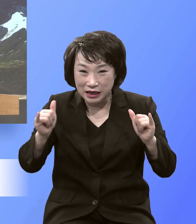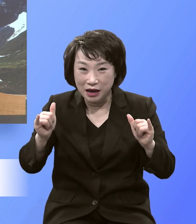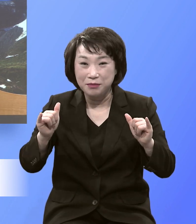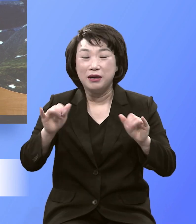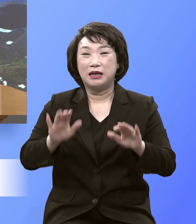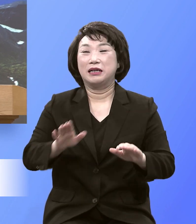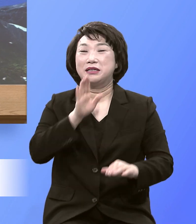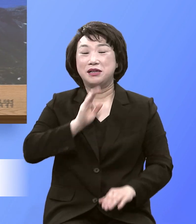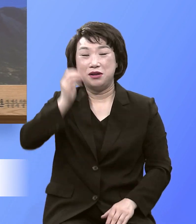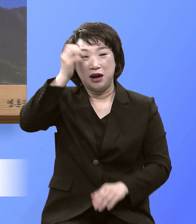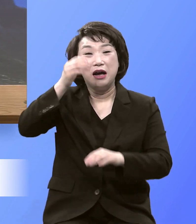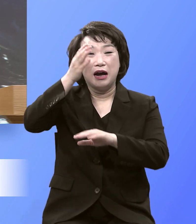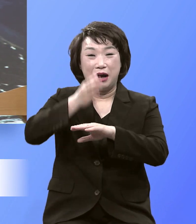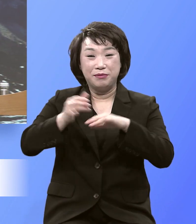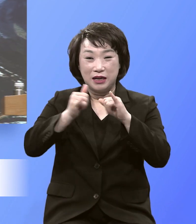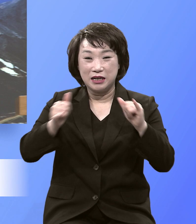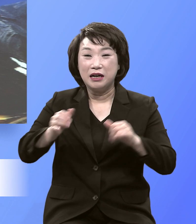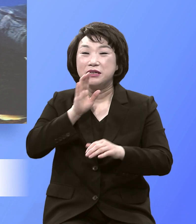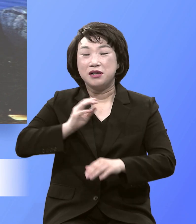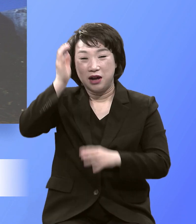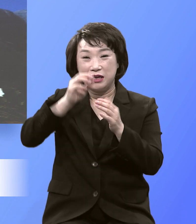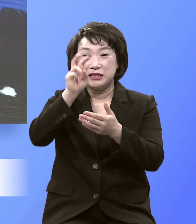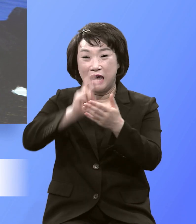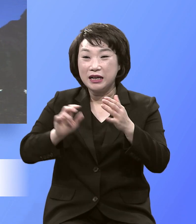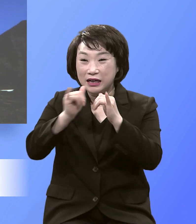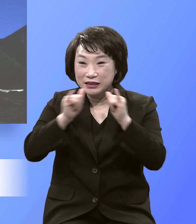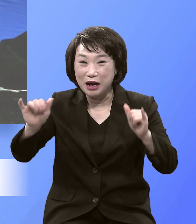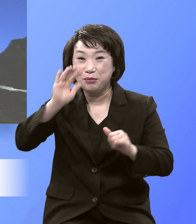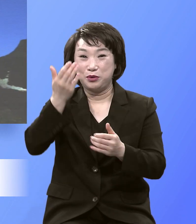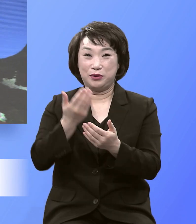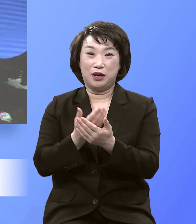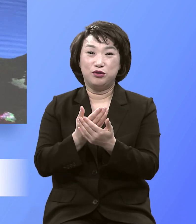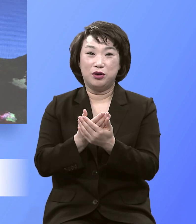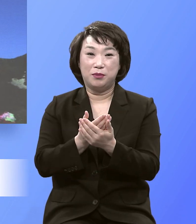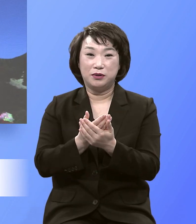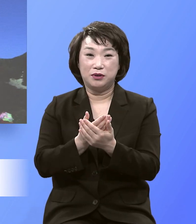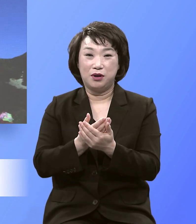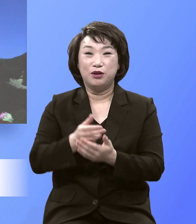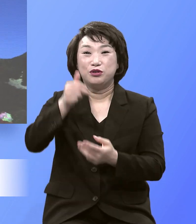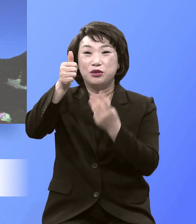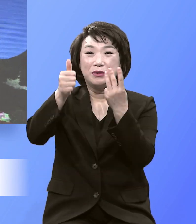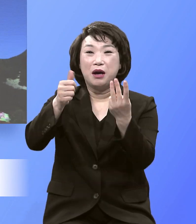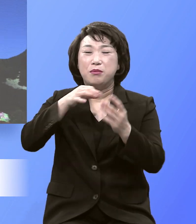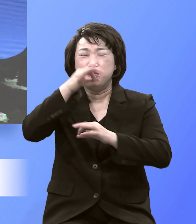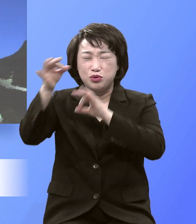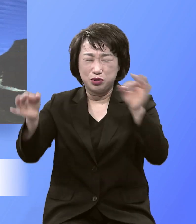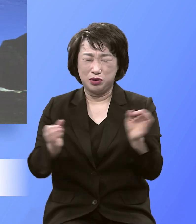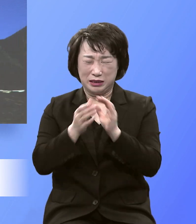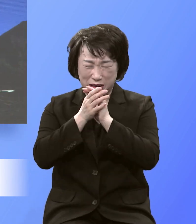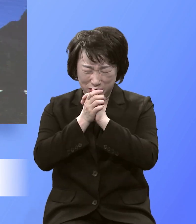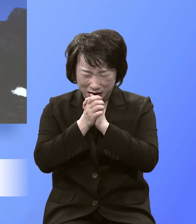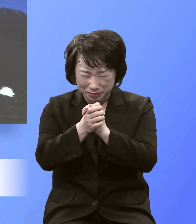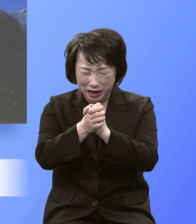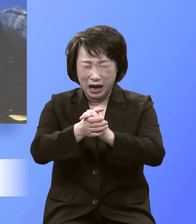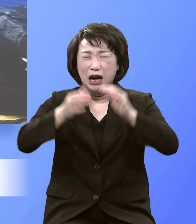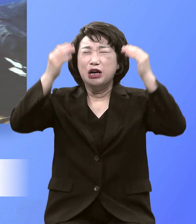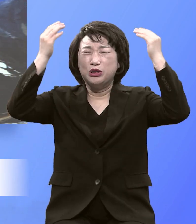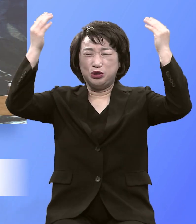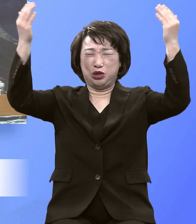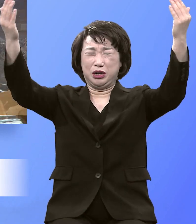전도자, 신령한 감사자, 신령한 찬양자가 되게 하옵소서. 주여 삼창하고